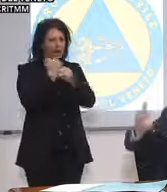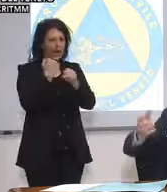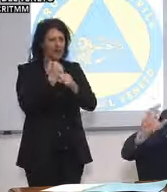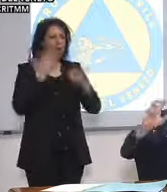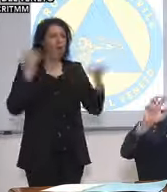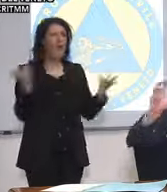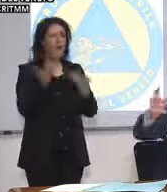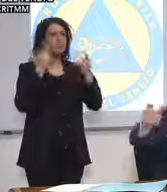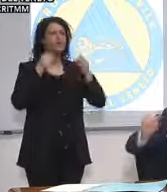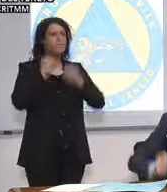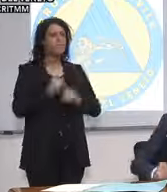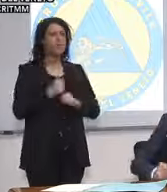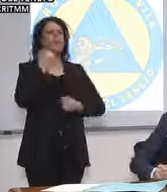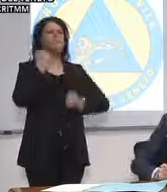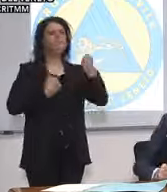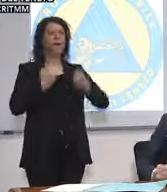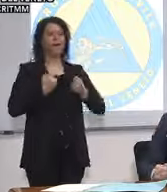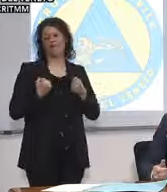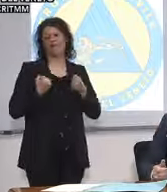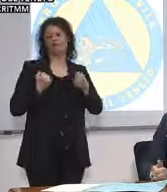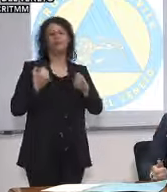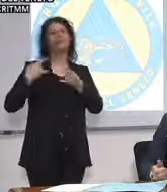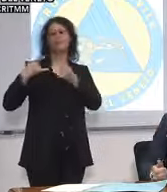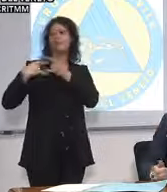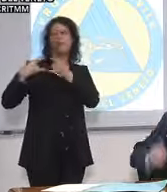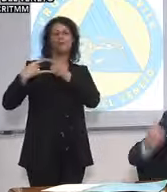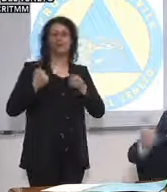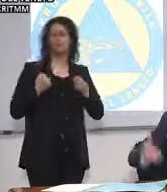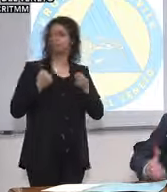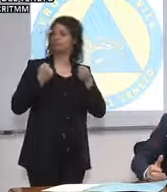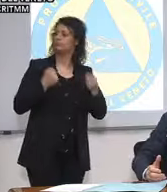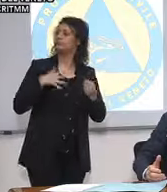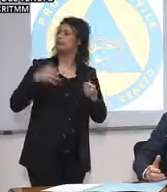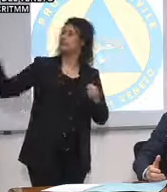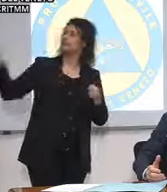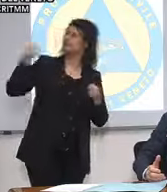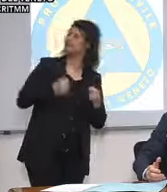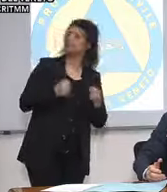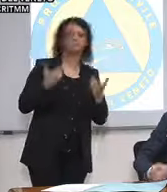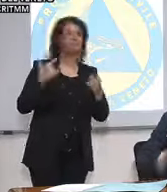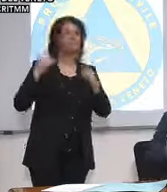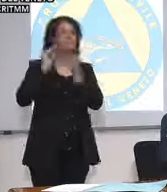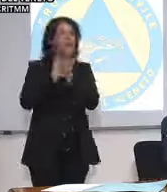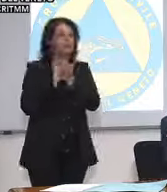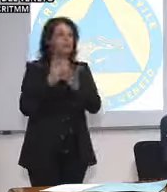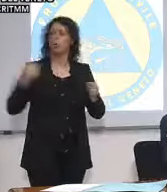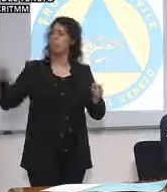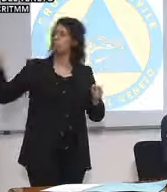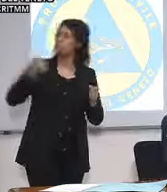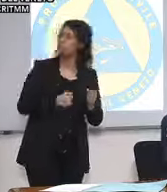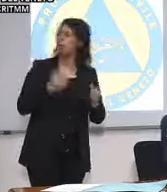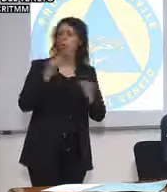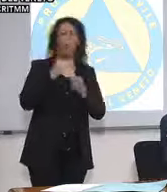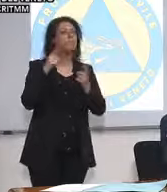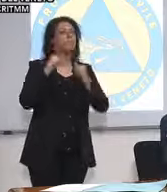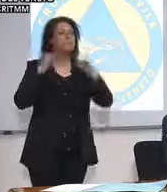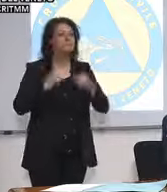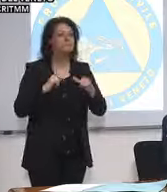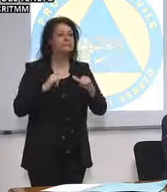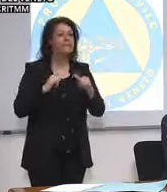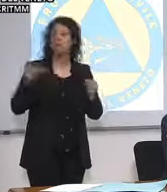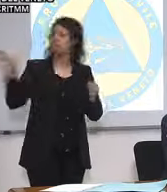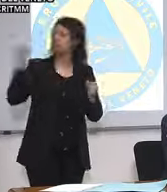davanti a uno sportello dove uno gli dà un panino dentro un sacchetto o va a prendersi un pezzo di pizza. Cioè io dico che le ordinanze vanno fatte anche pensando